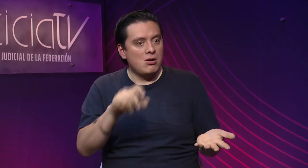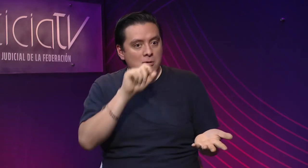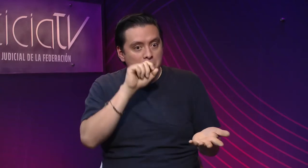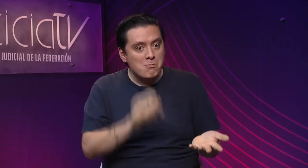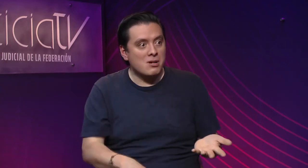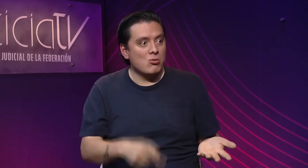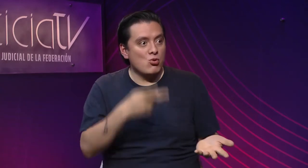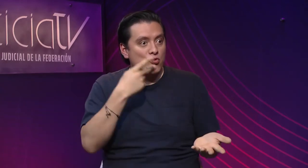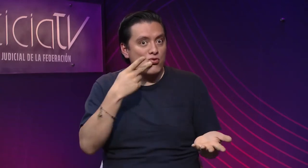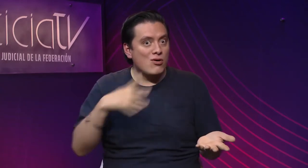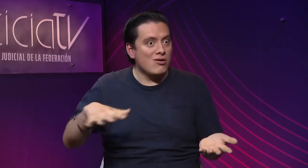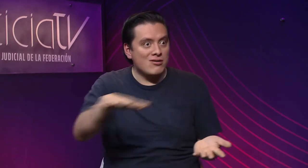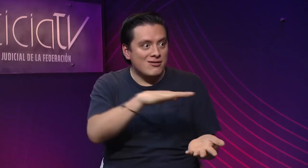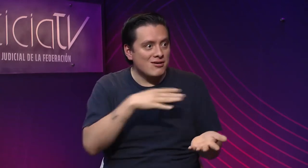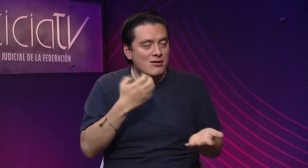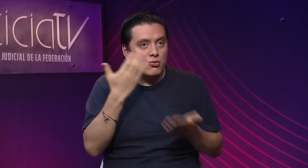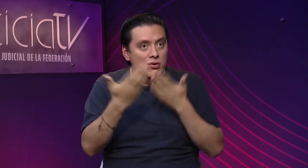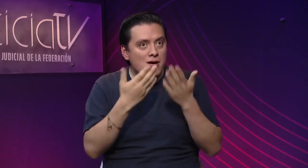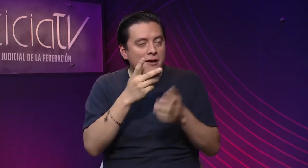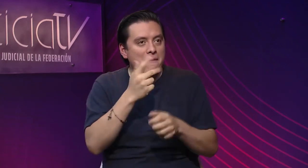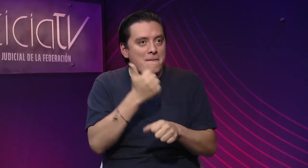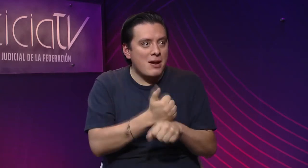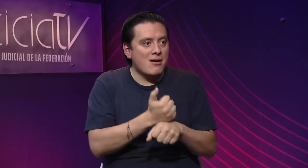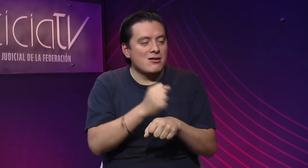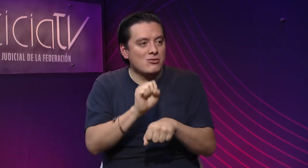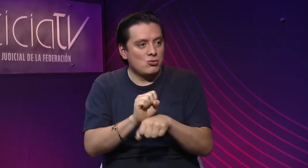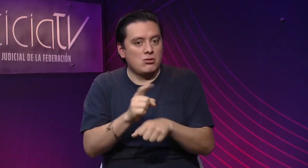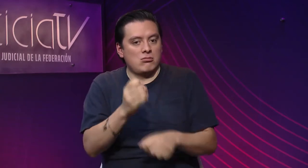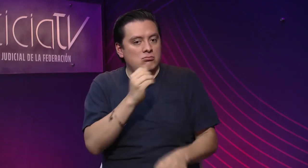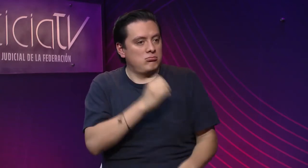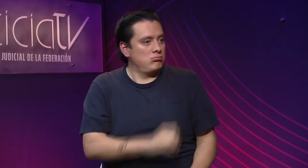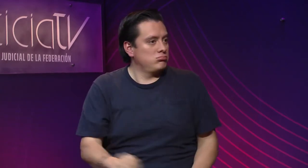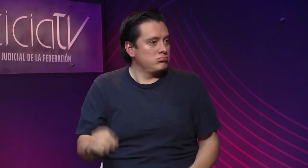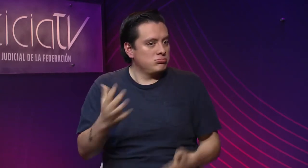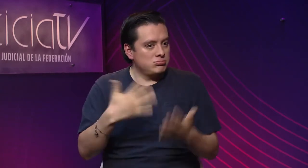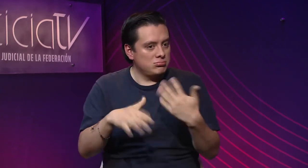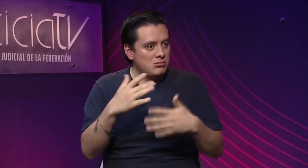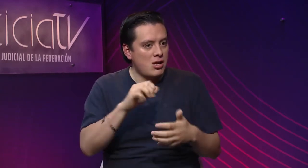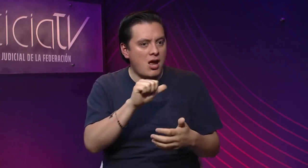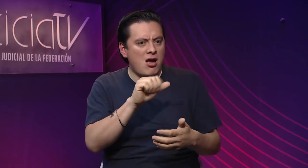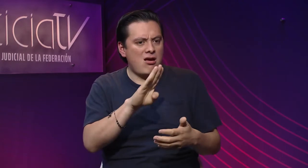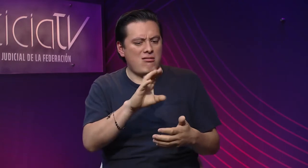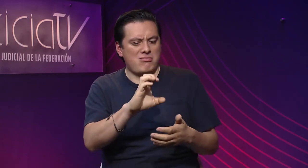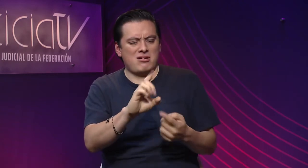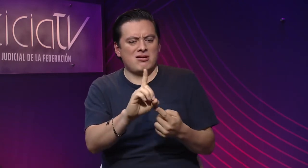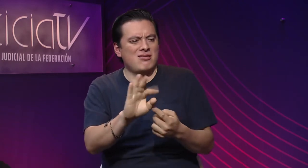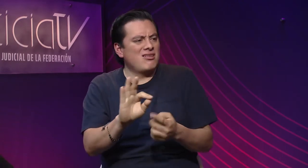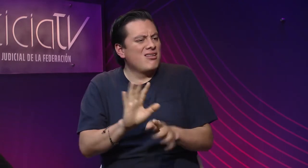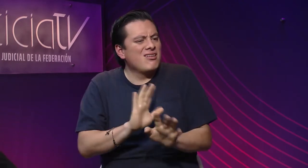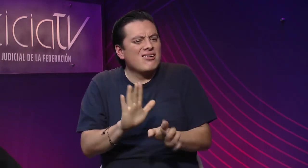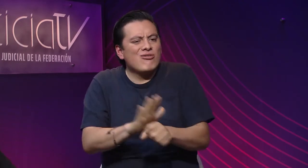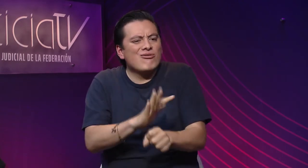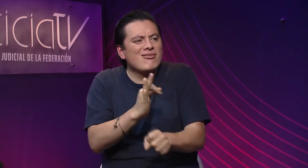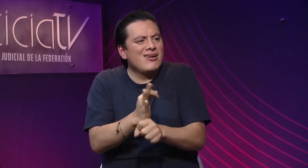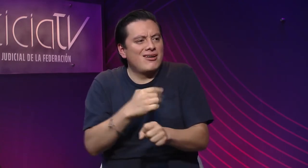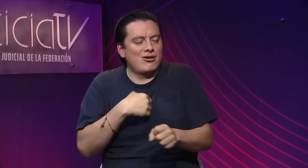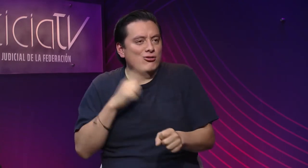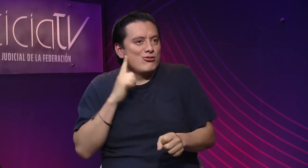comunicas básico y preguntas, oye, ¿y cómo sabes ASL, American Sign Language? Pues en la primaria me dieron un cursito. Y dices, bueno, a lo